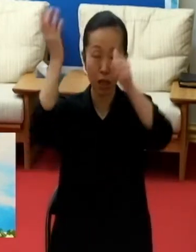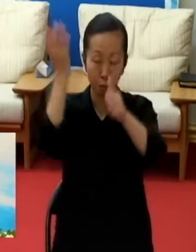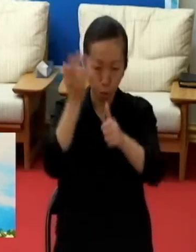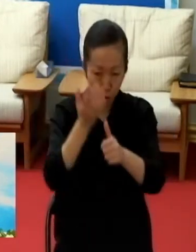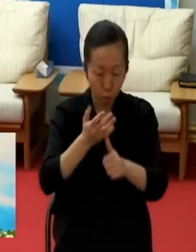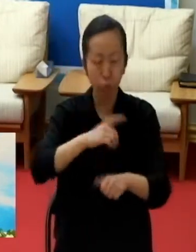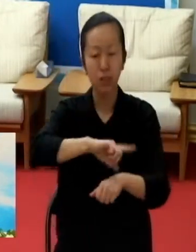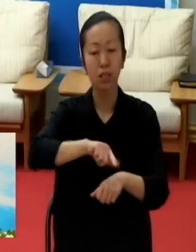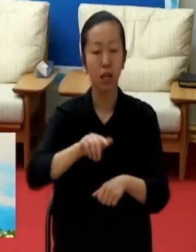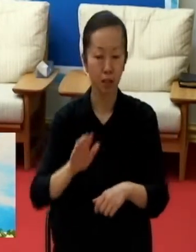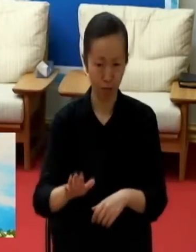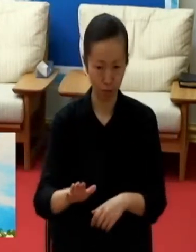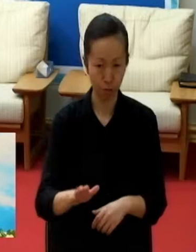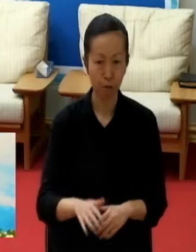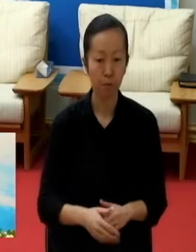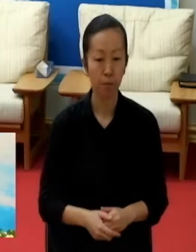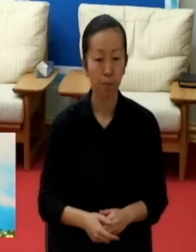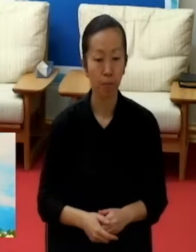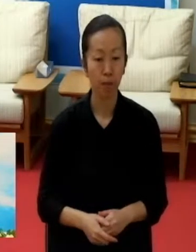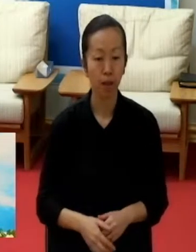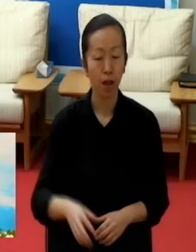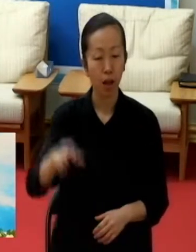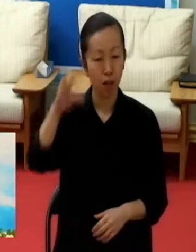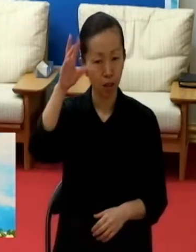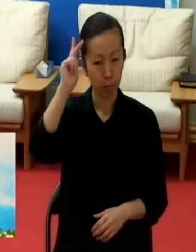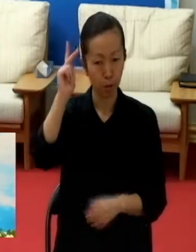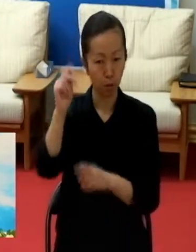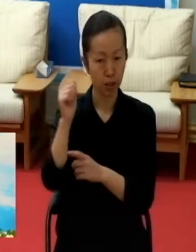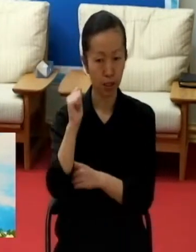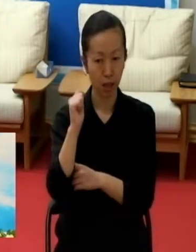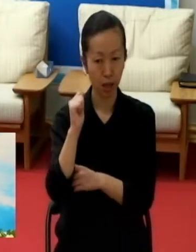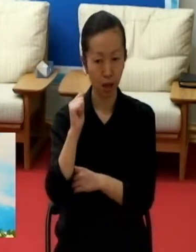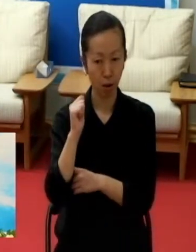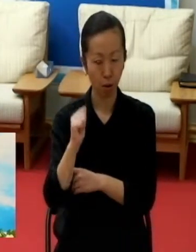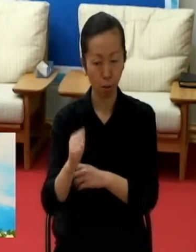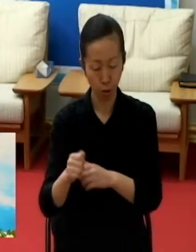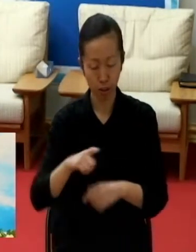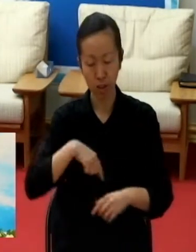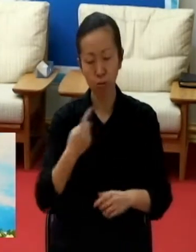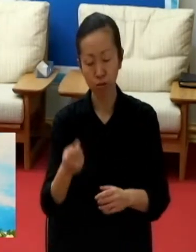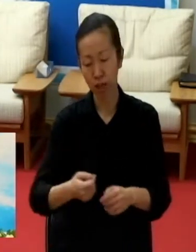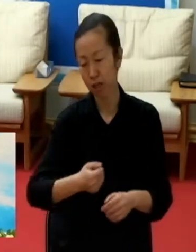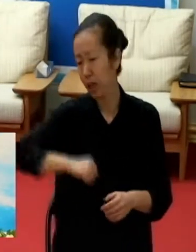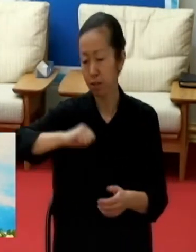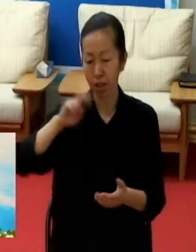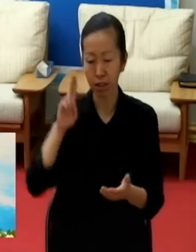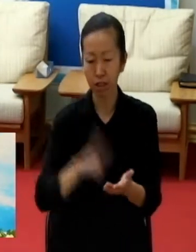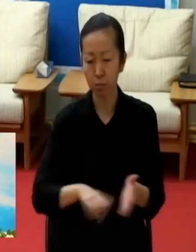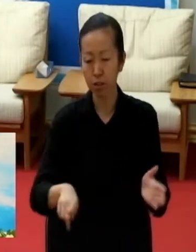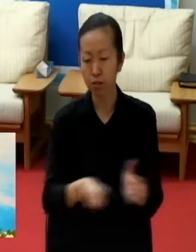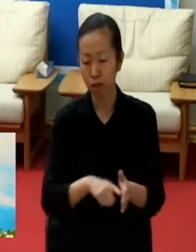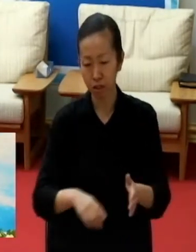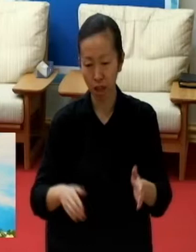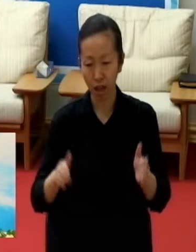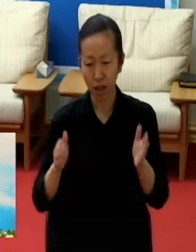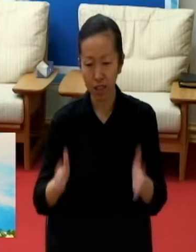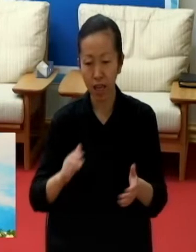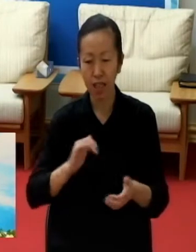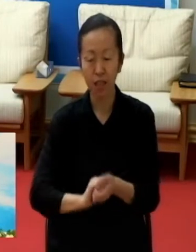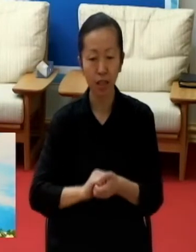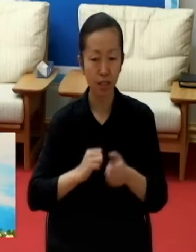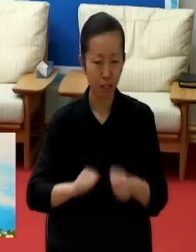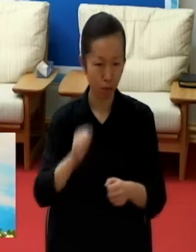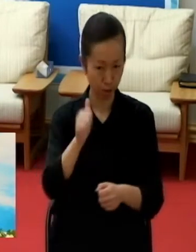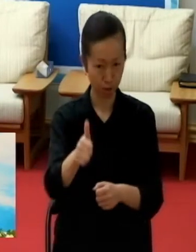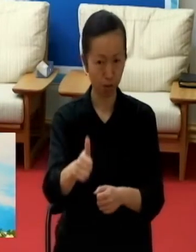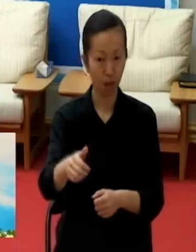まれる。 하나님의 능력을 제한하지 마라. 神の力を制限してはならない。 하나님을 하나님으로 믿어라. 神様を